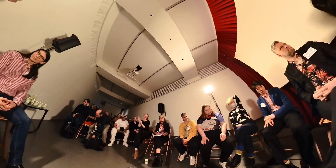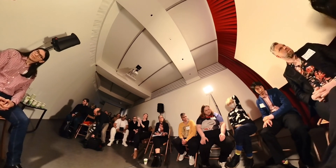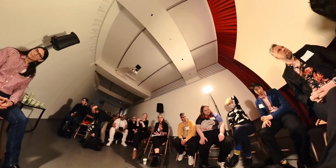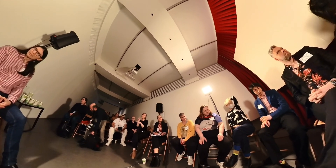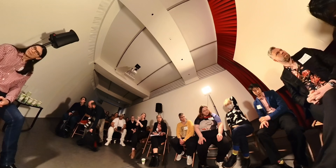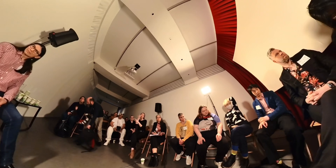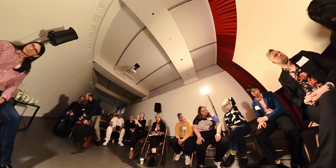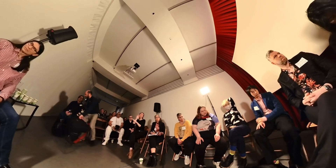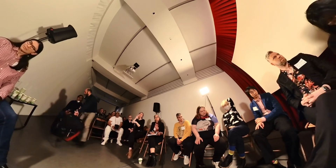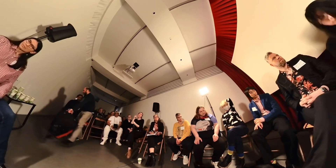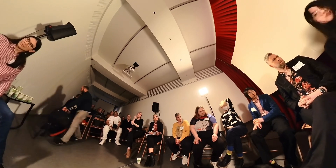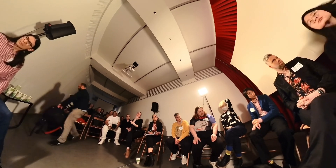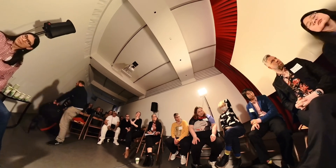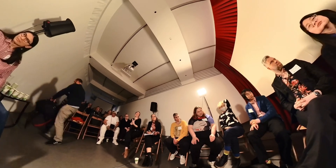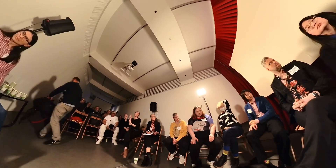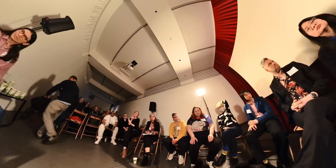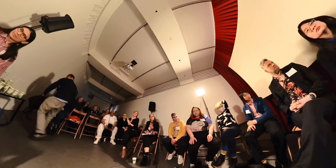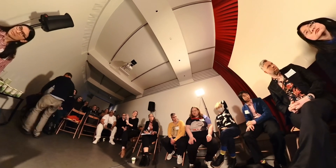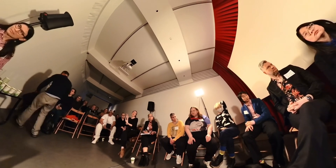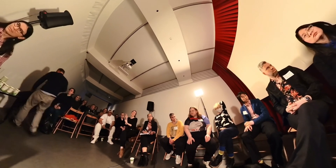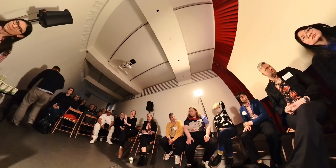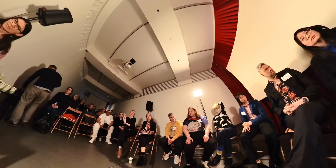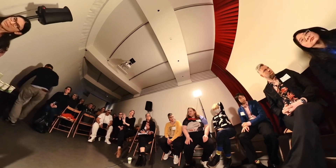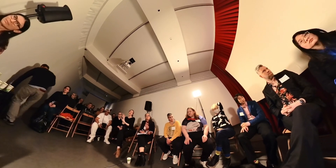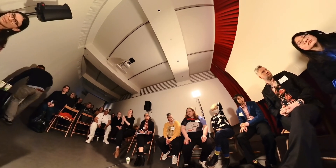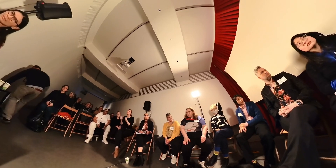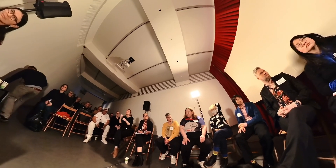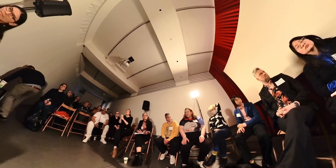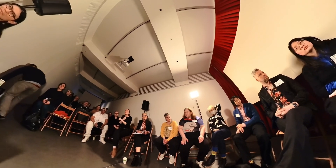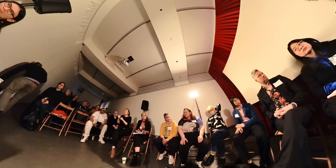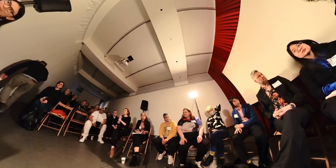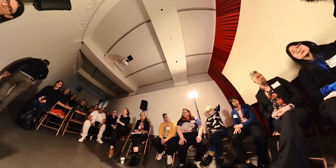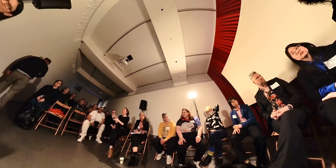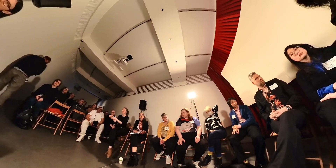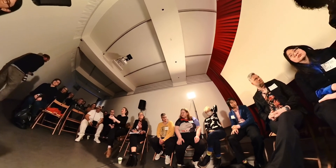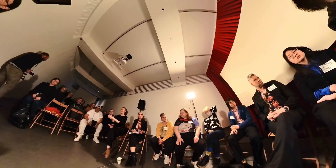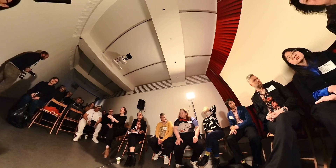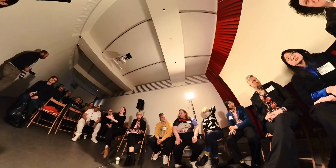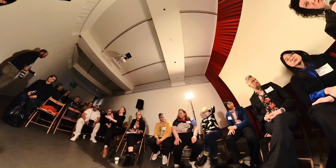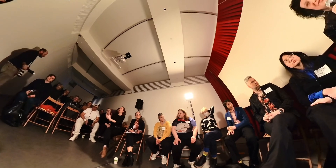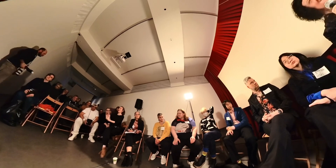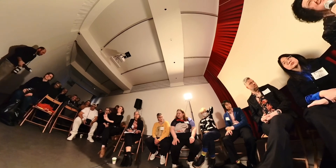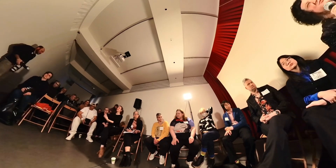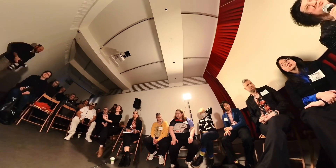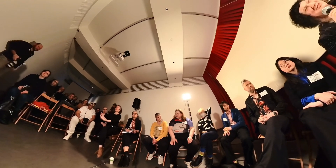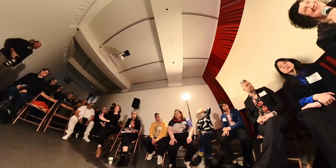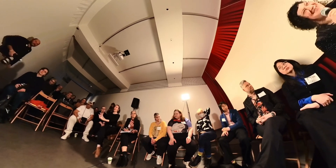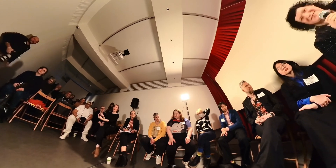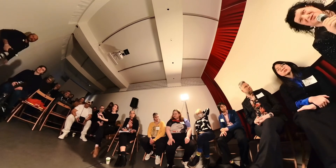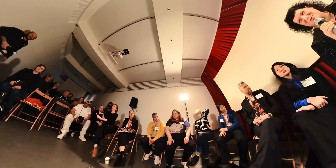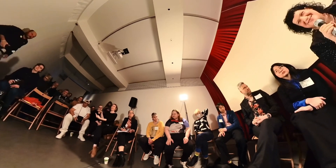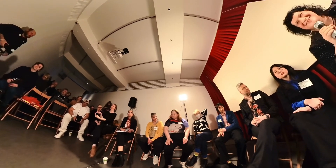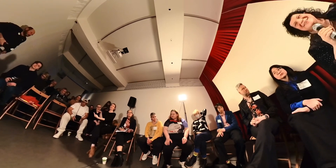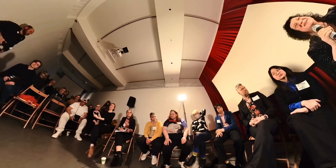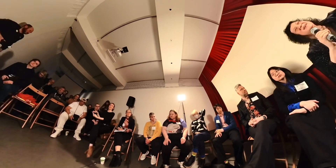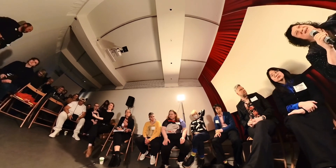na ministerstve, lebo proč by jsme to robili v budově menšin, kde vždycky je OK menšina, tak ide to kde nikdo nechodí a není to současné, je